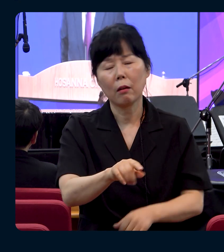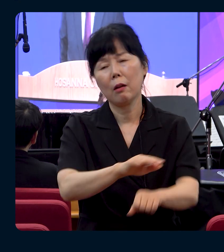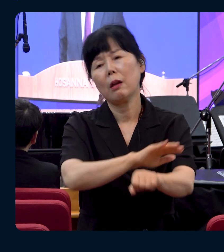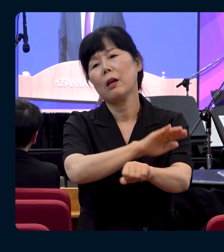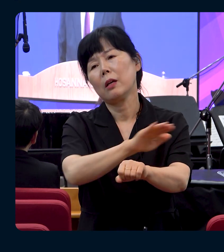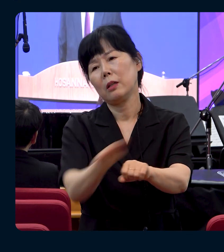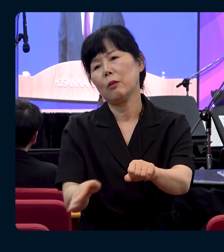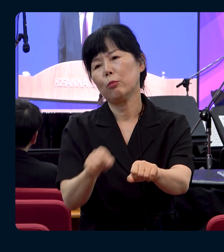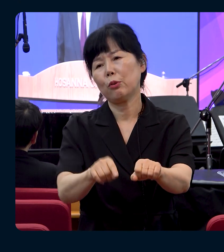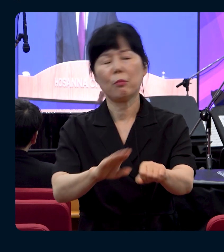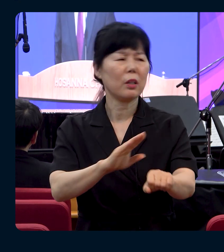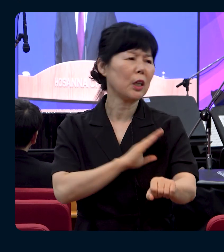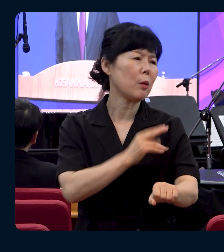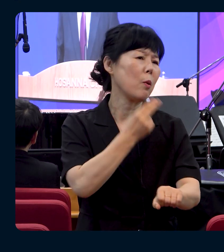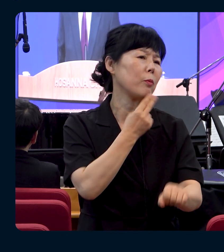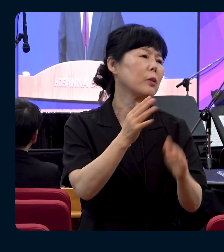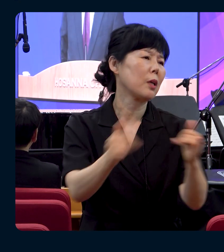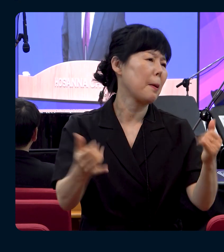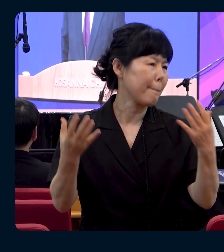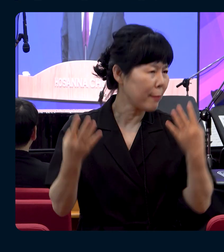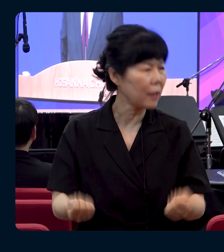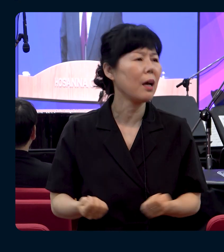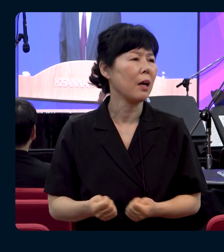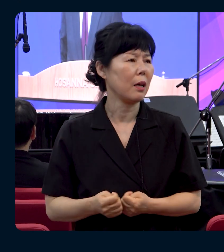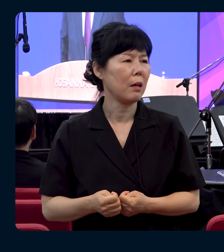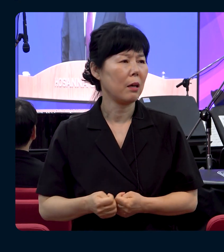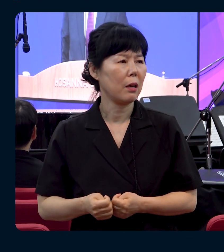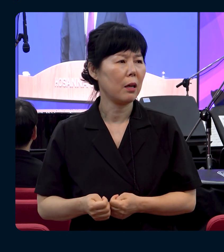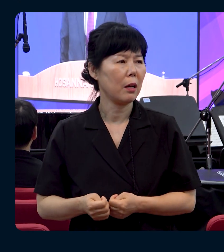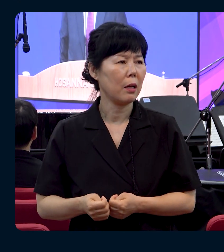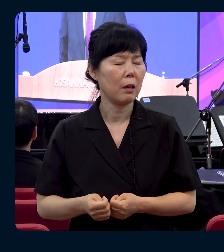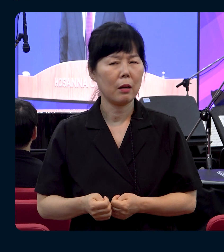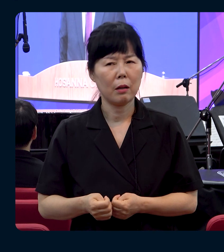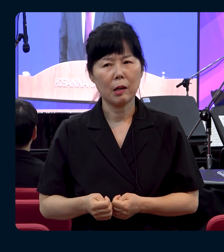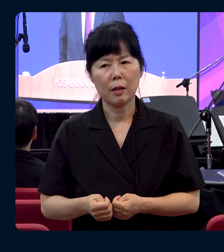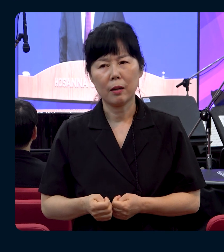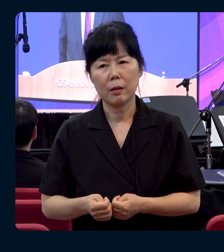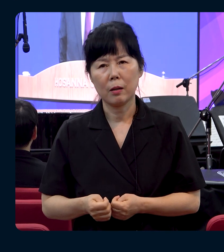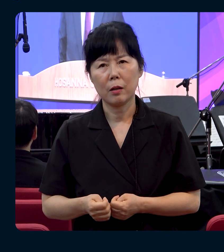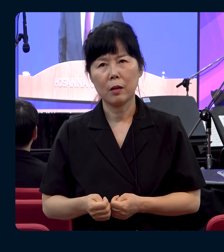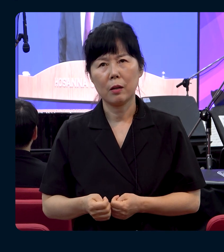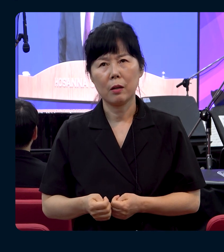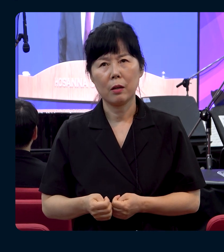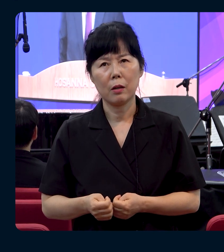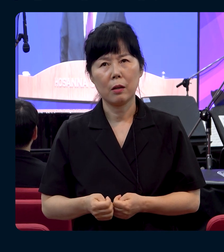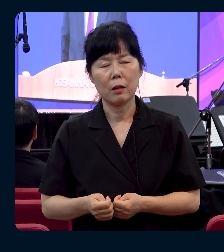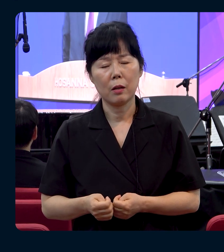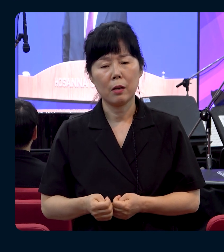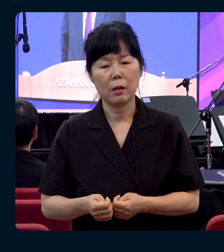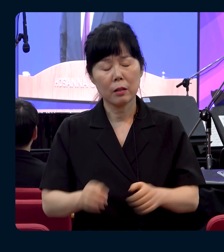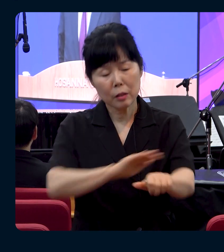아세요? 사실 그들 때문이 아니라 진짜 중요한 사람은 누구냐? 그들에게 복음을 듣고